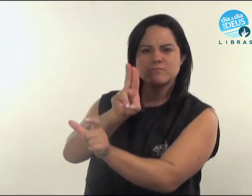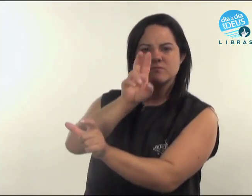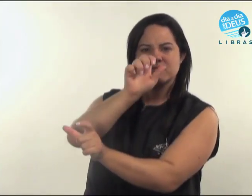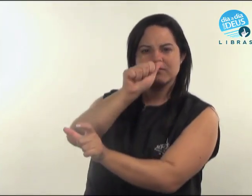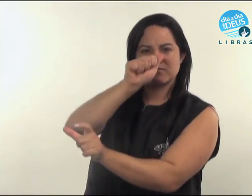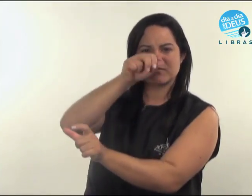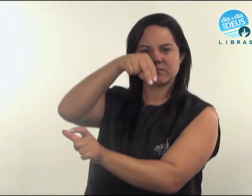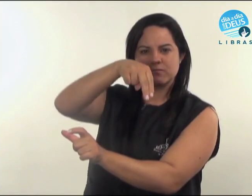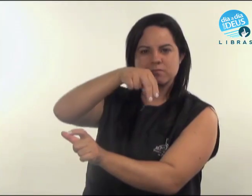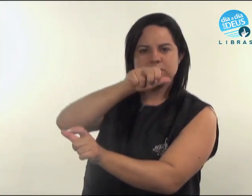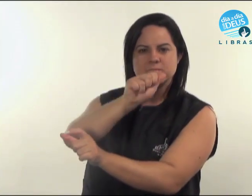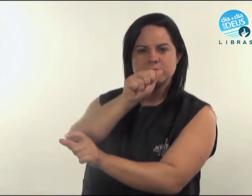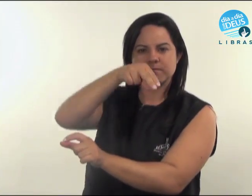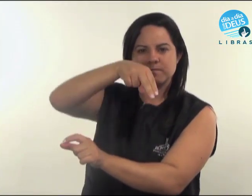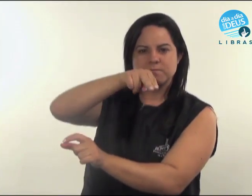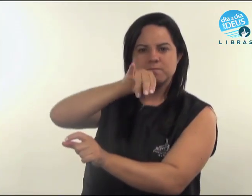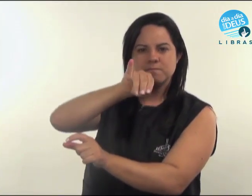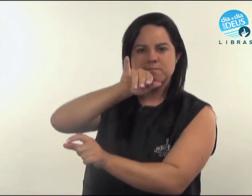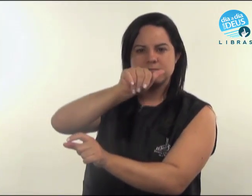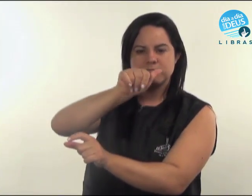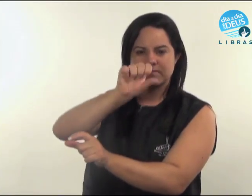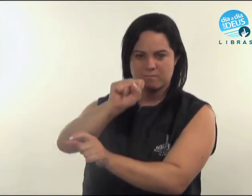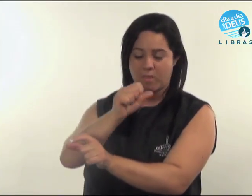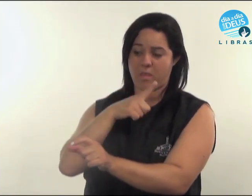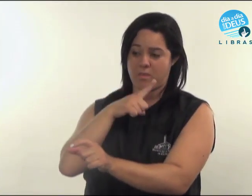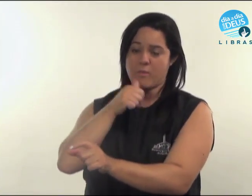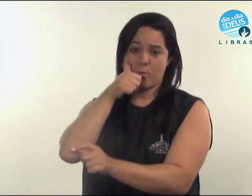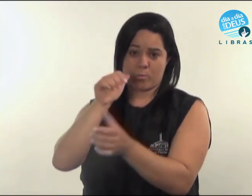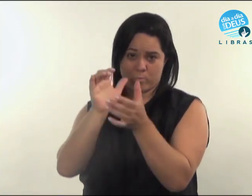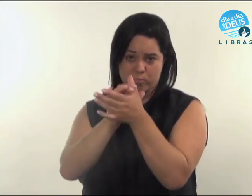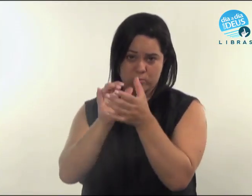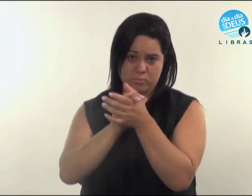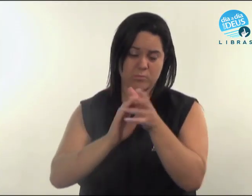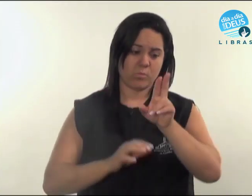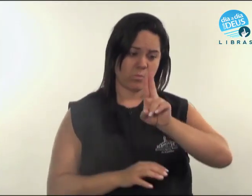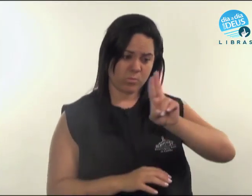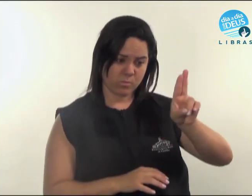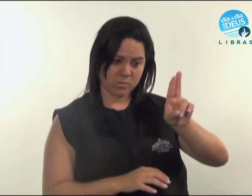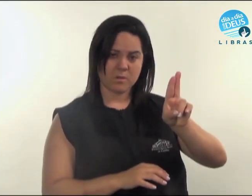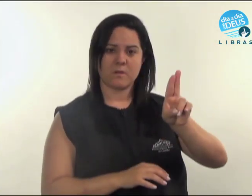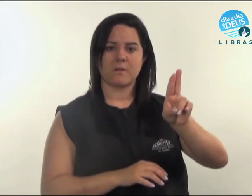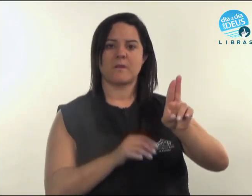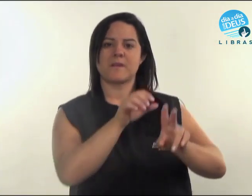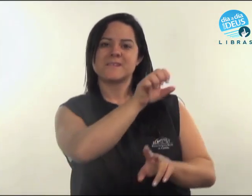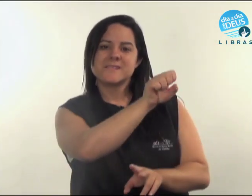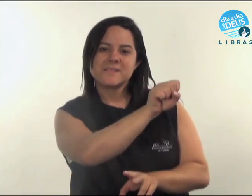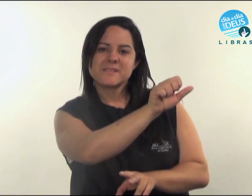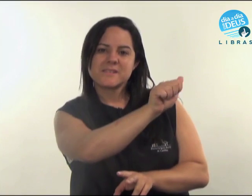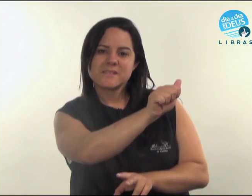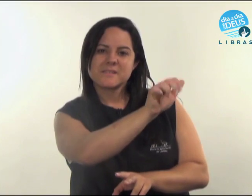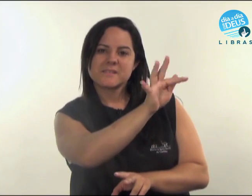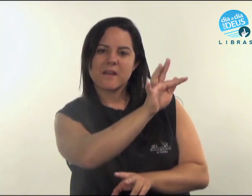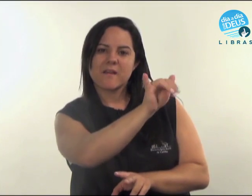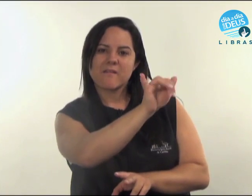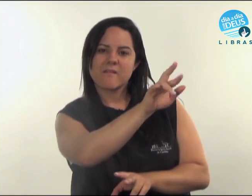Ananias, casado com uma mulher que se chamava Safira, vendeu um terreno